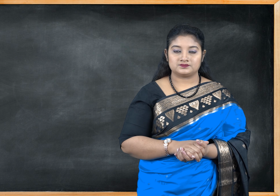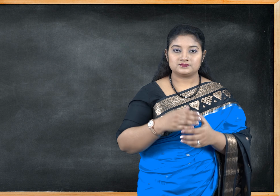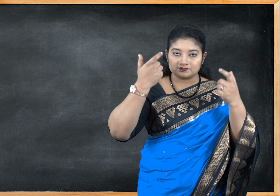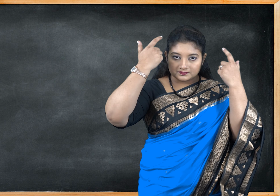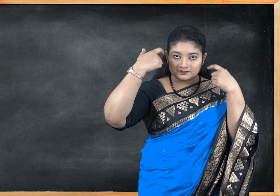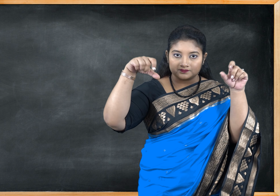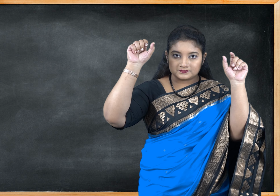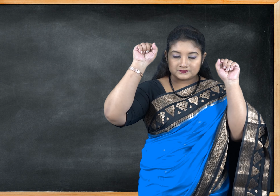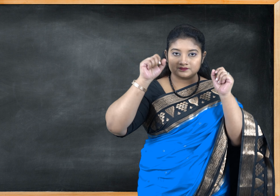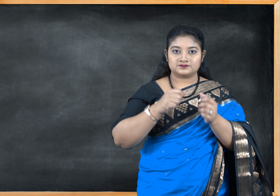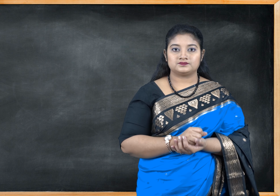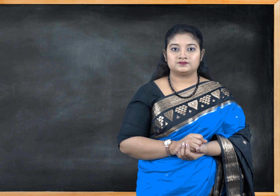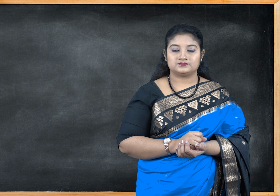নেদারল্যান্ড, আমেরিকা।